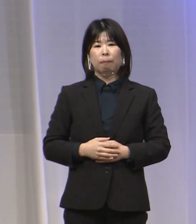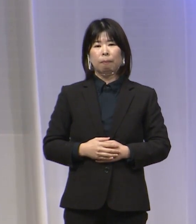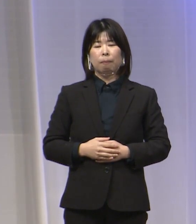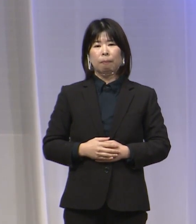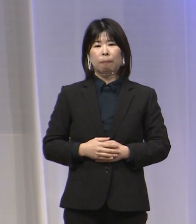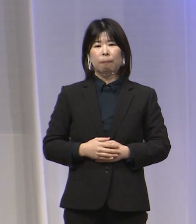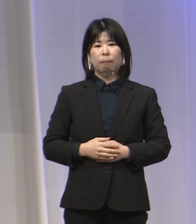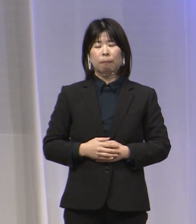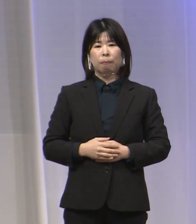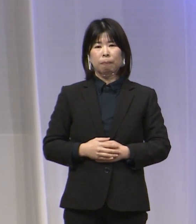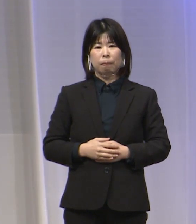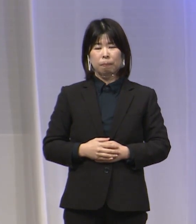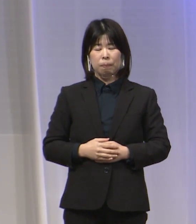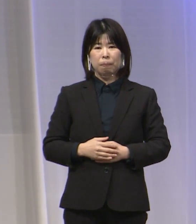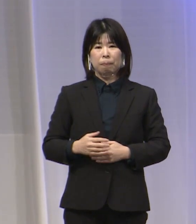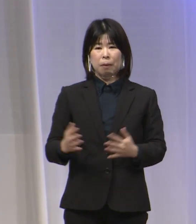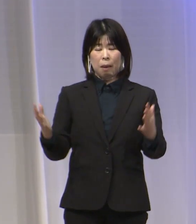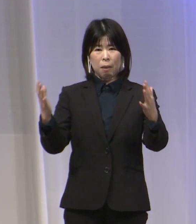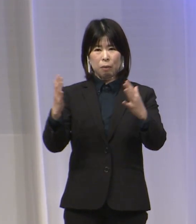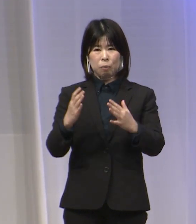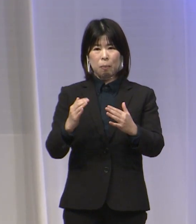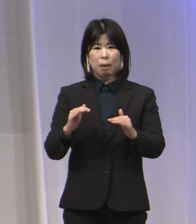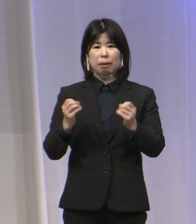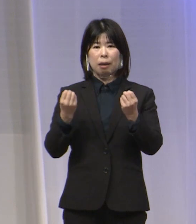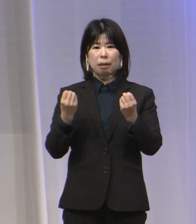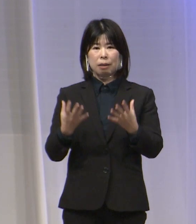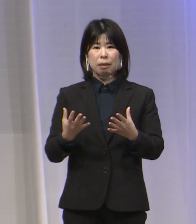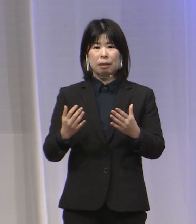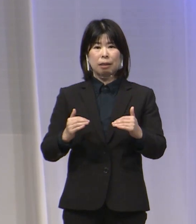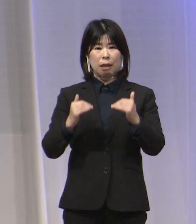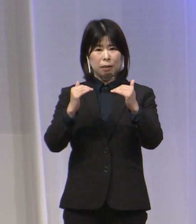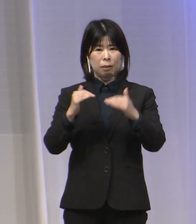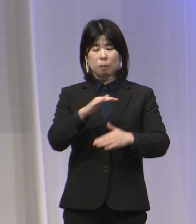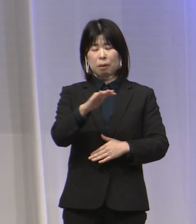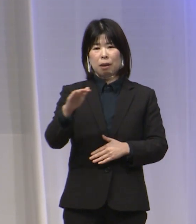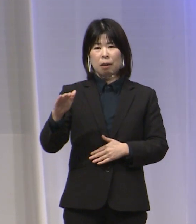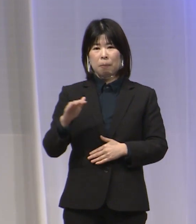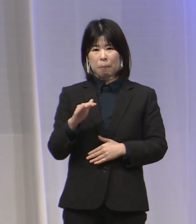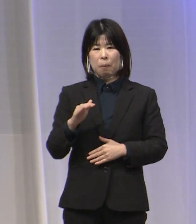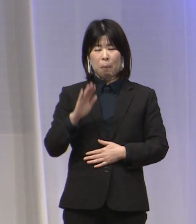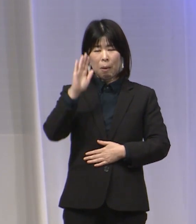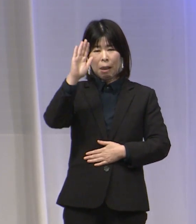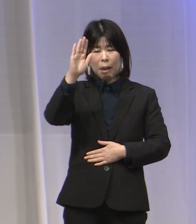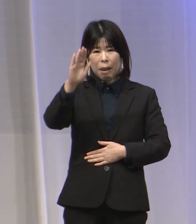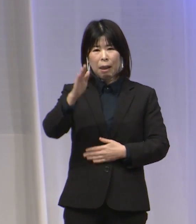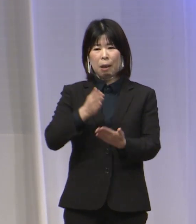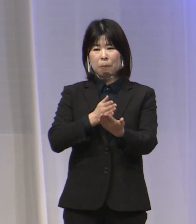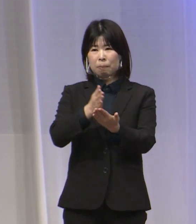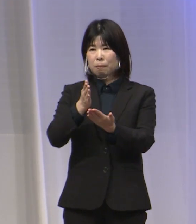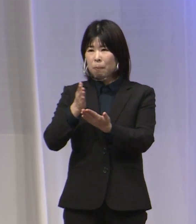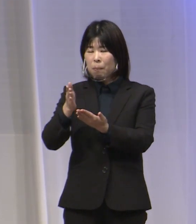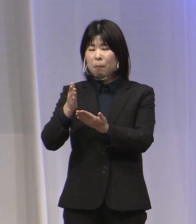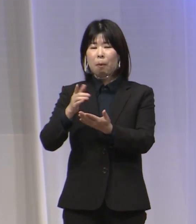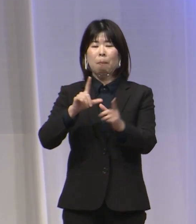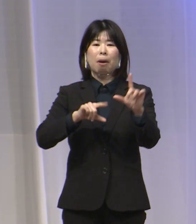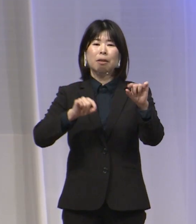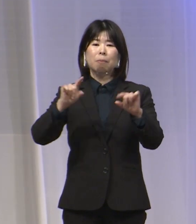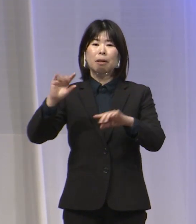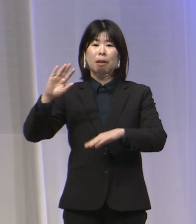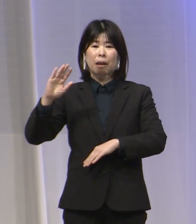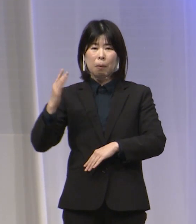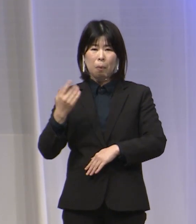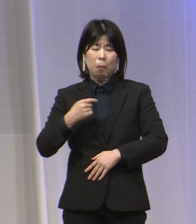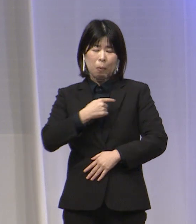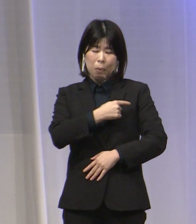そしてここにいる新成人はそれぞれ置かれた環境も進む道も違いますがこの一点におい